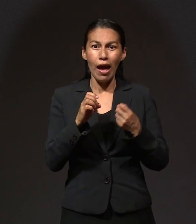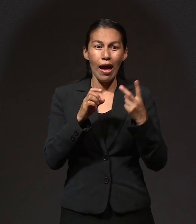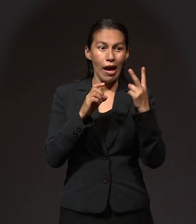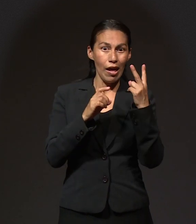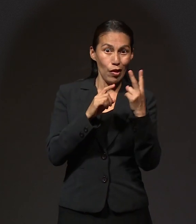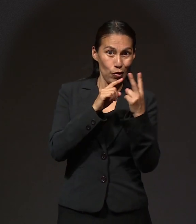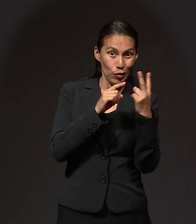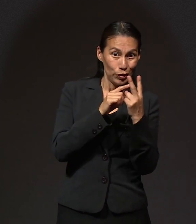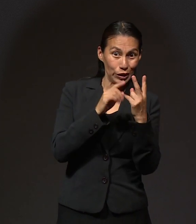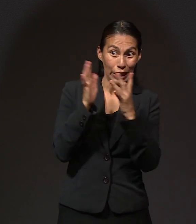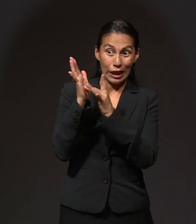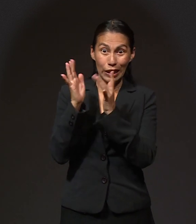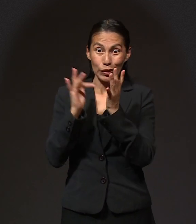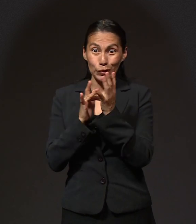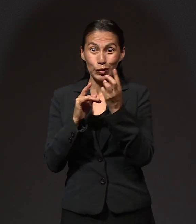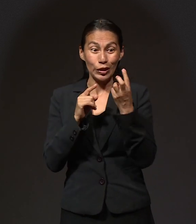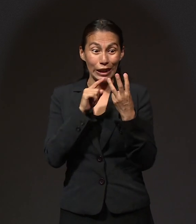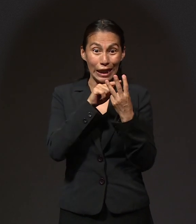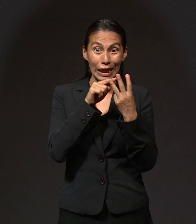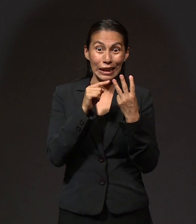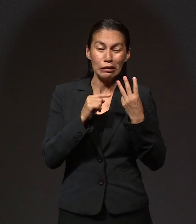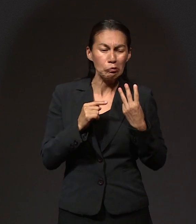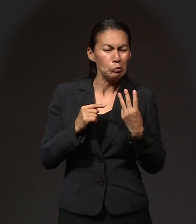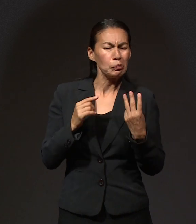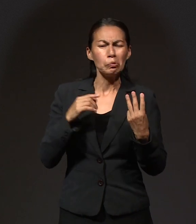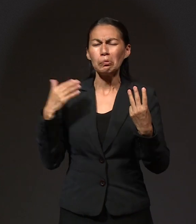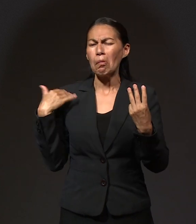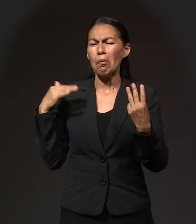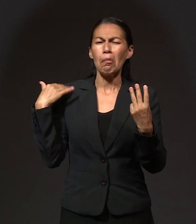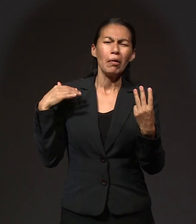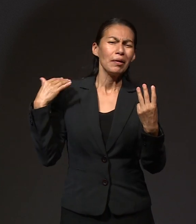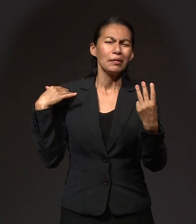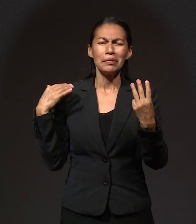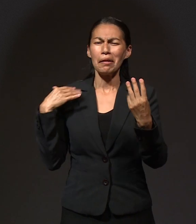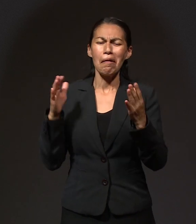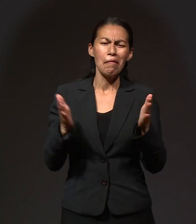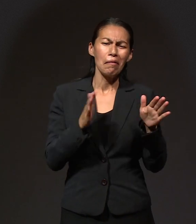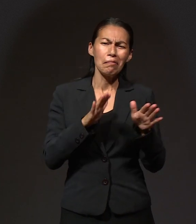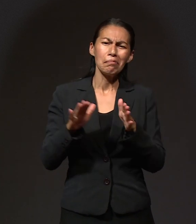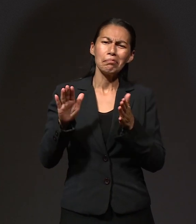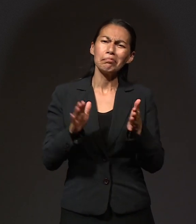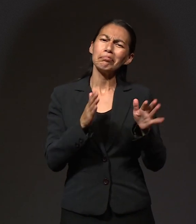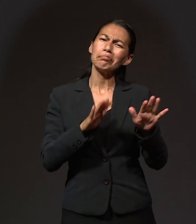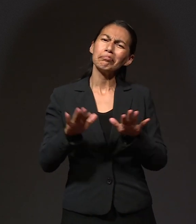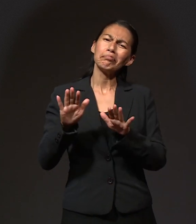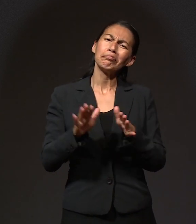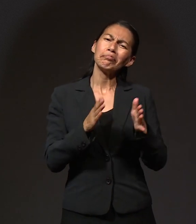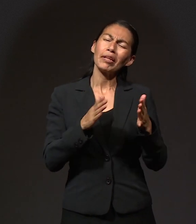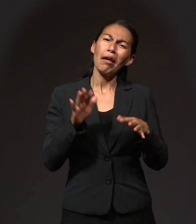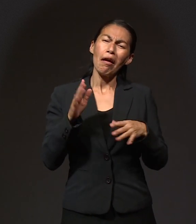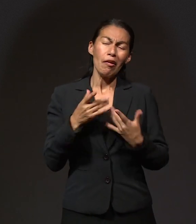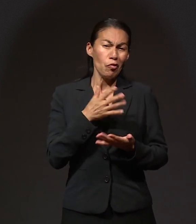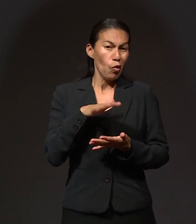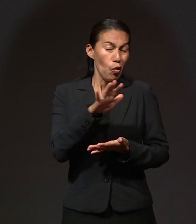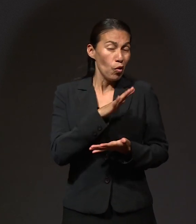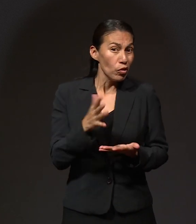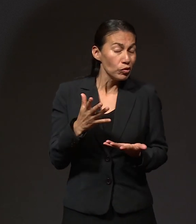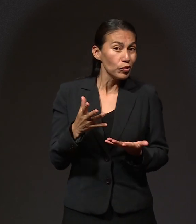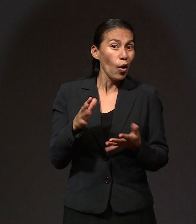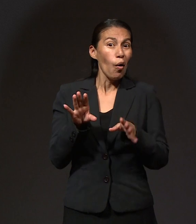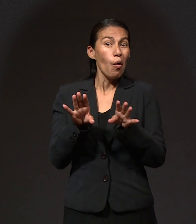Dios, como a su Padre Celestial. Quiero decirles que Jesucristo